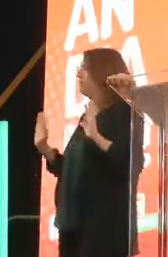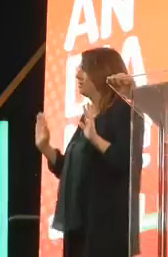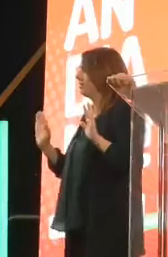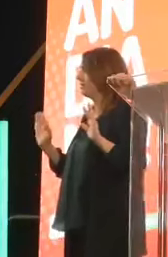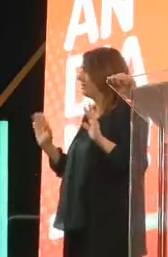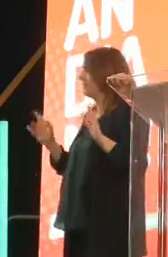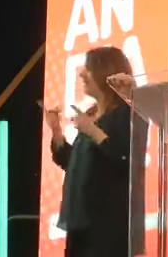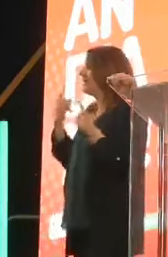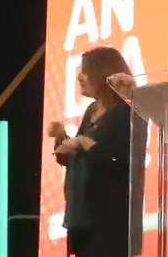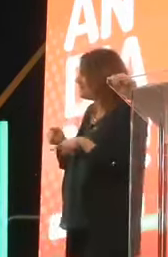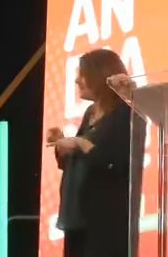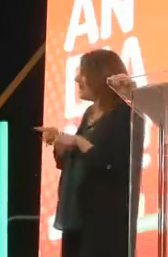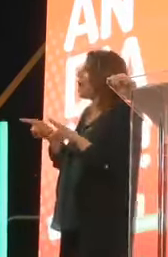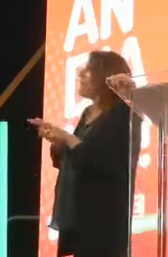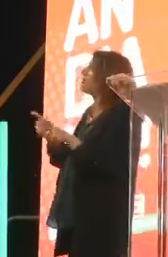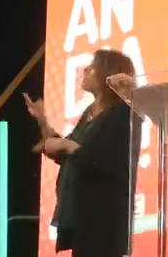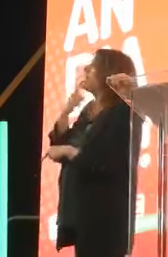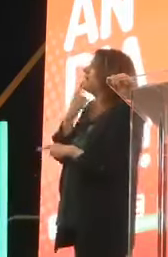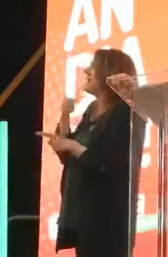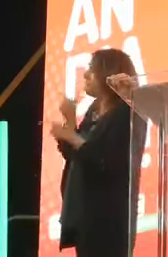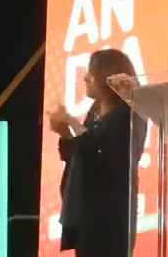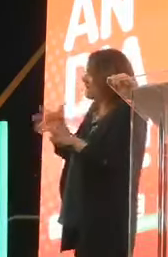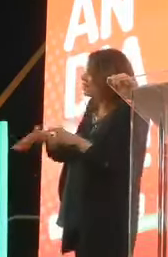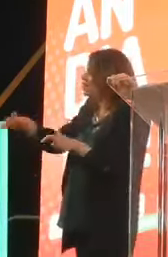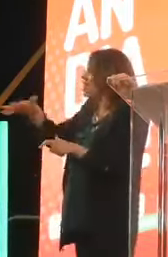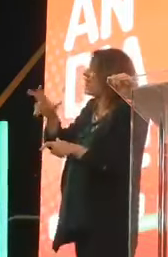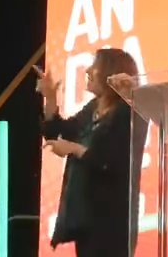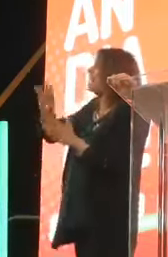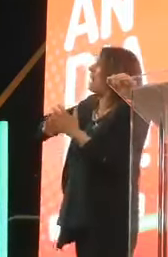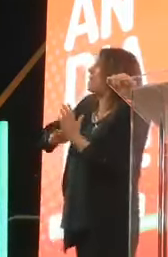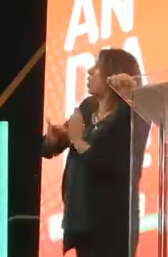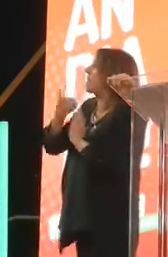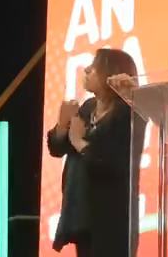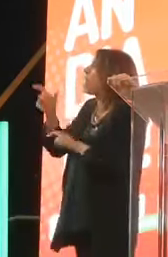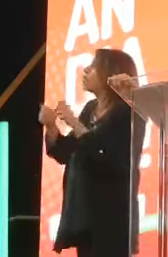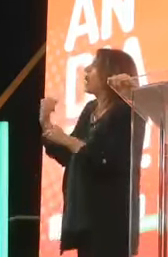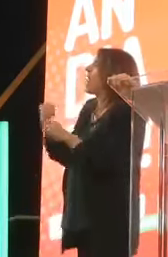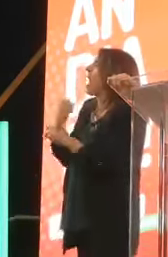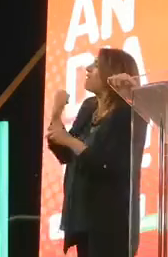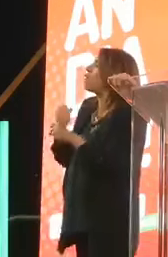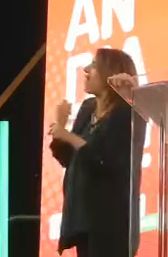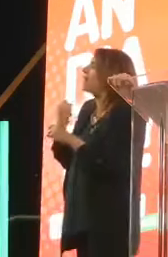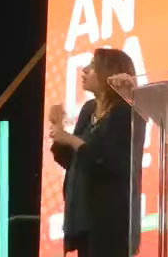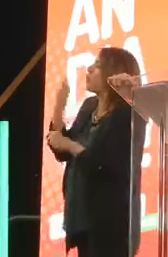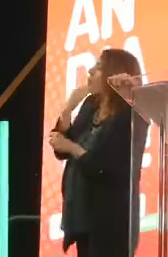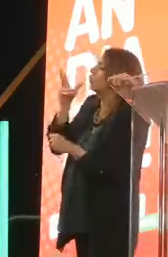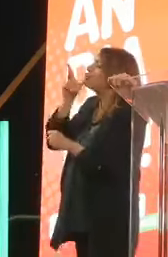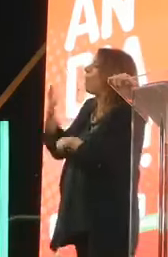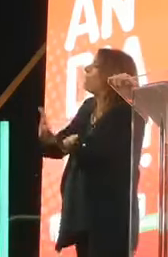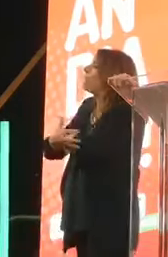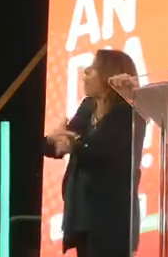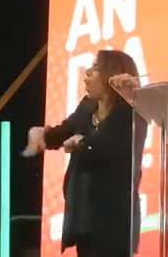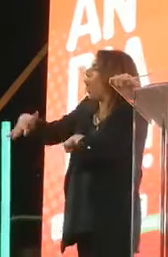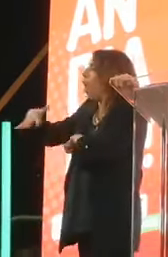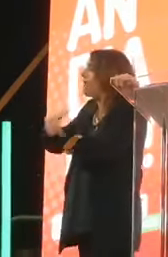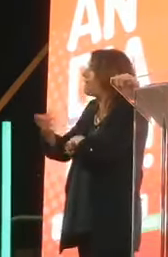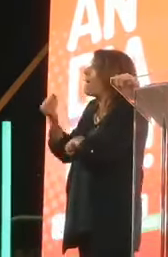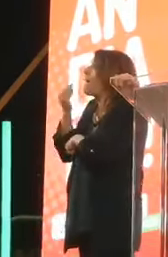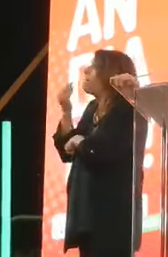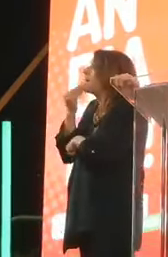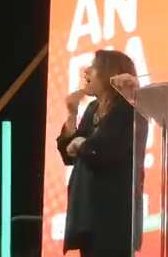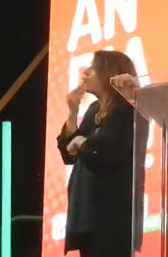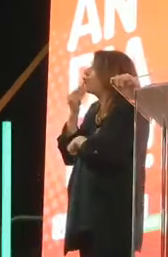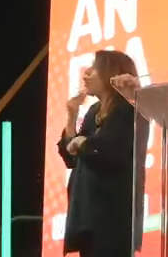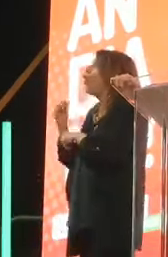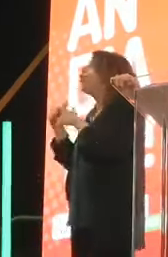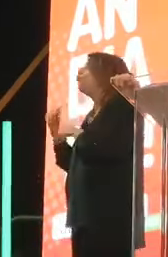stessi che voltano le spalle a 3 milioni e mezzo di lavoratrici e lavoratori poveri che non riescono a portare a casa il pranzo con la